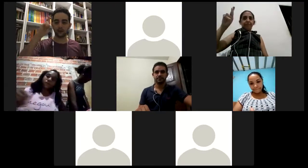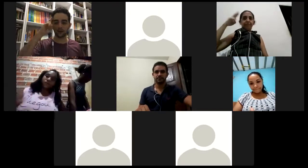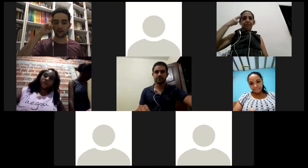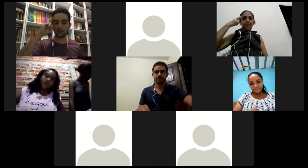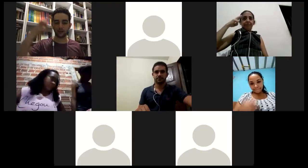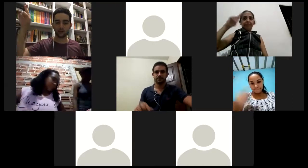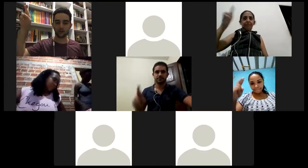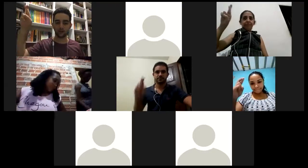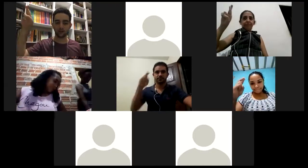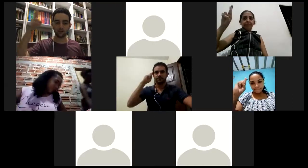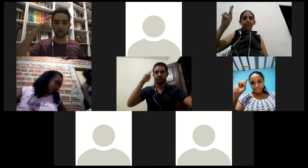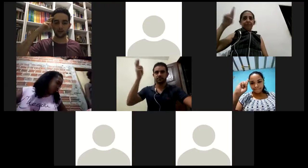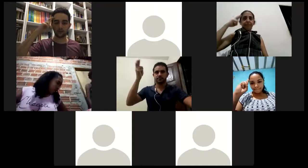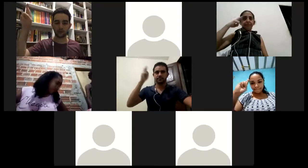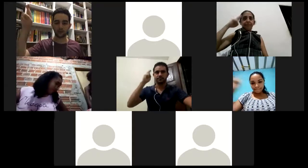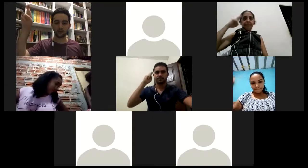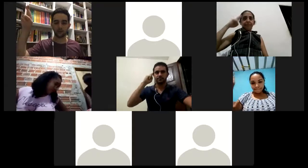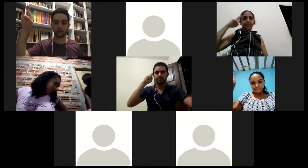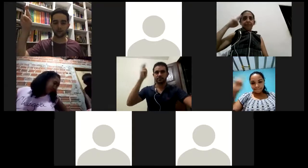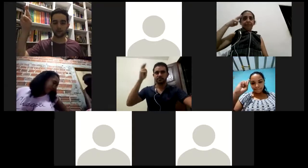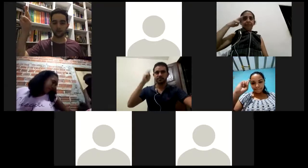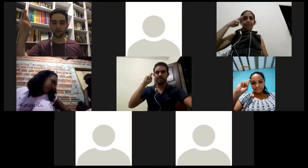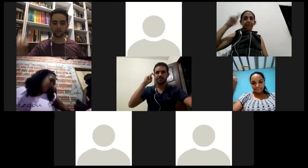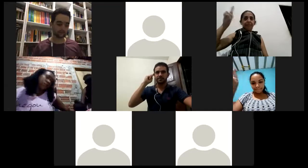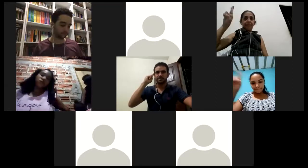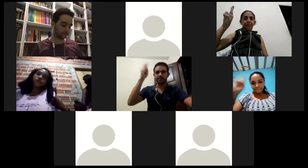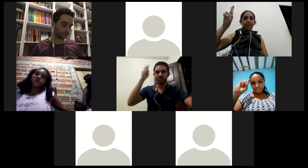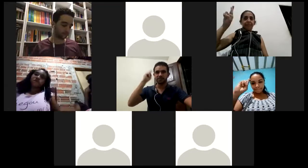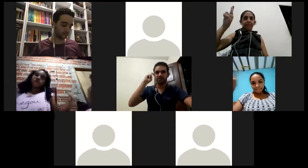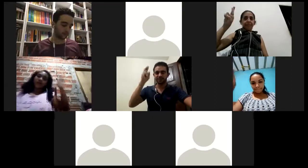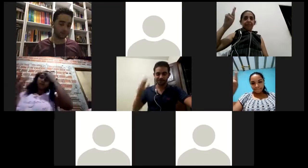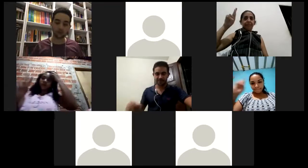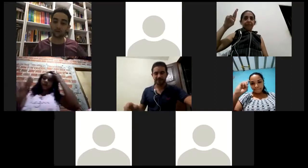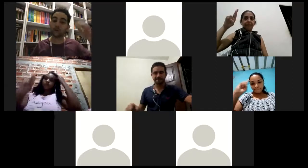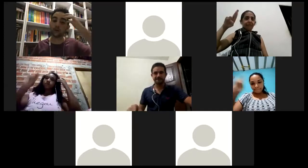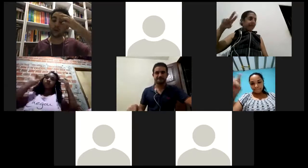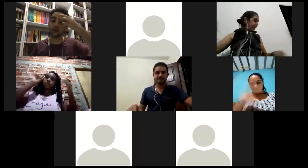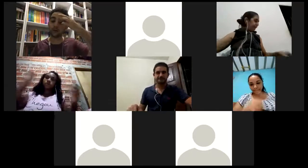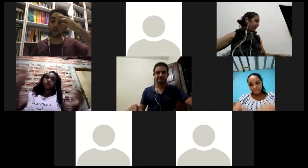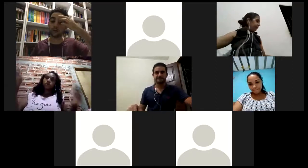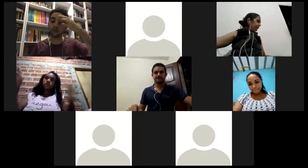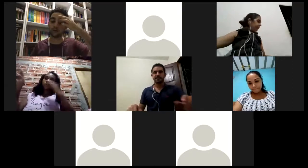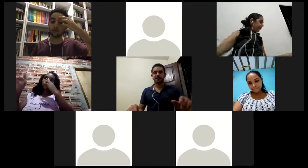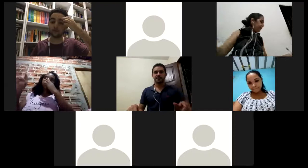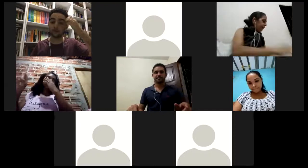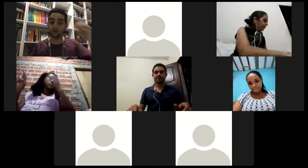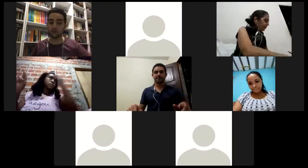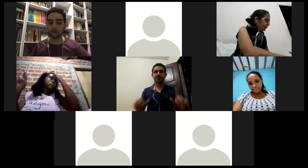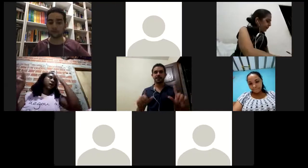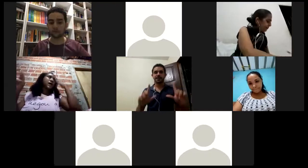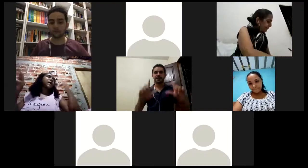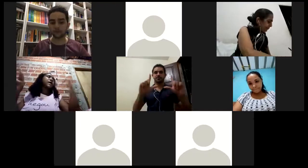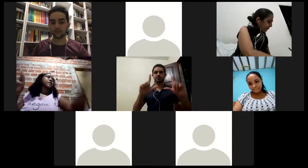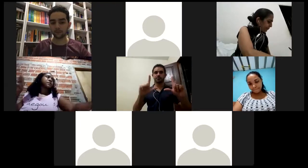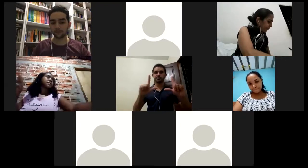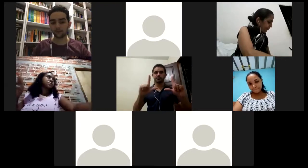R na testa e sobe. Senhor. Uma dúvida, professor. Pode perguntar.